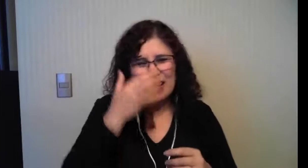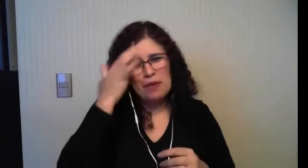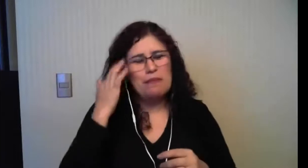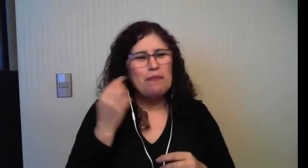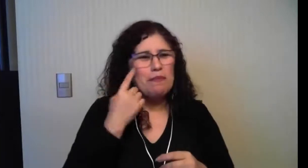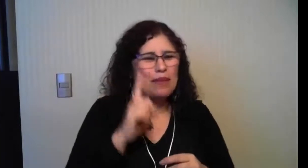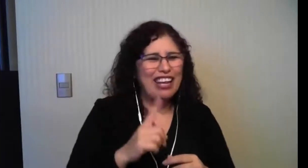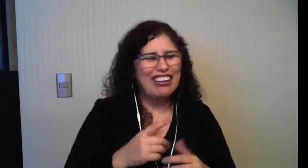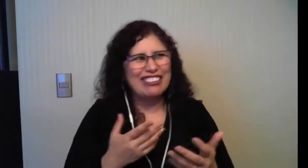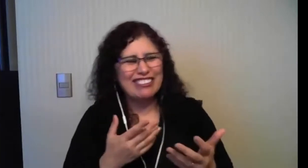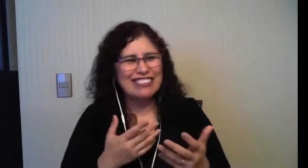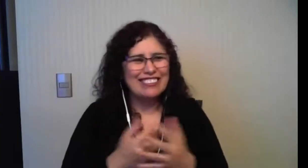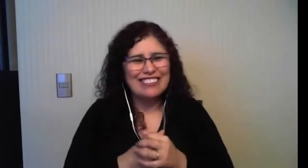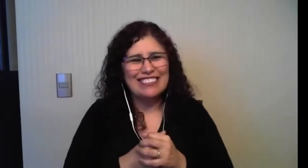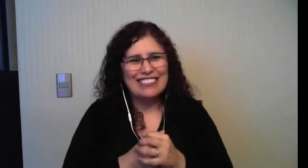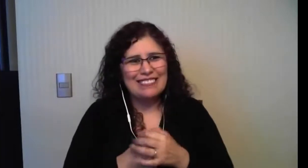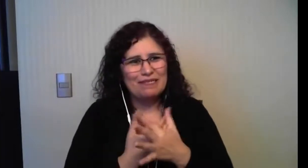pero como que,